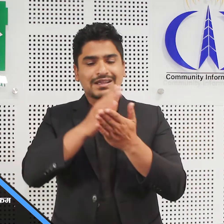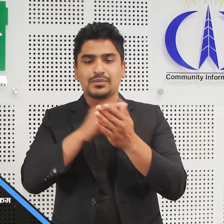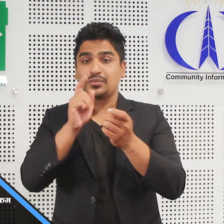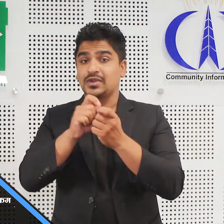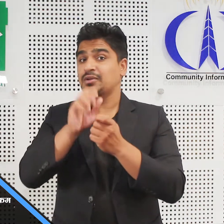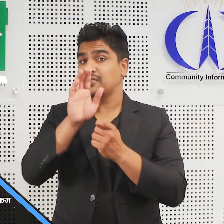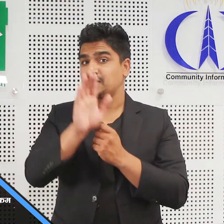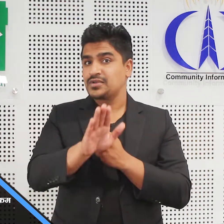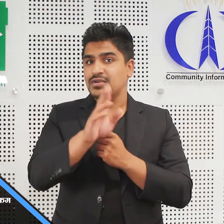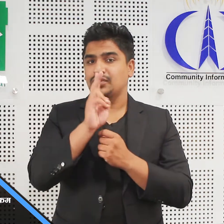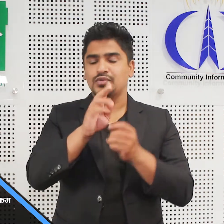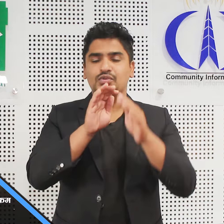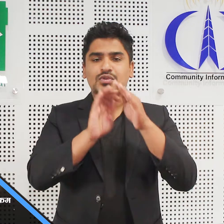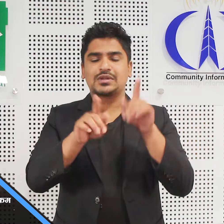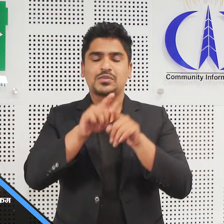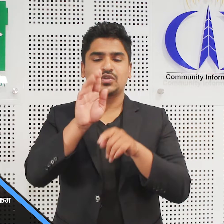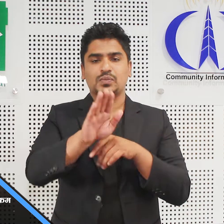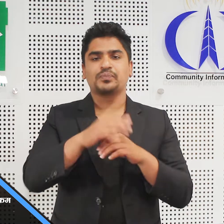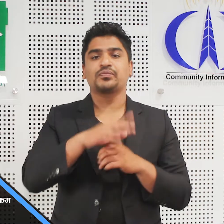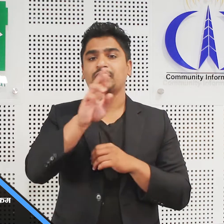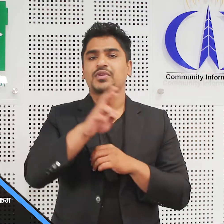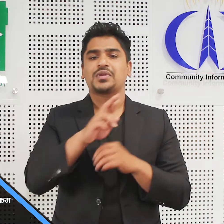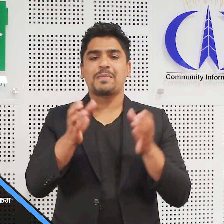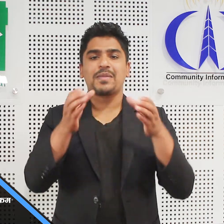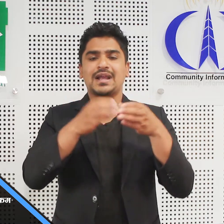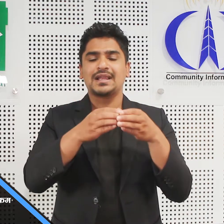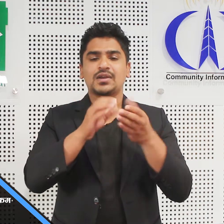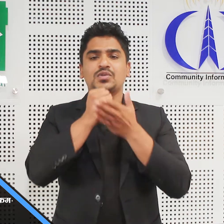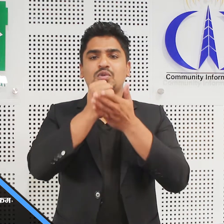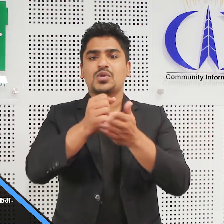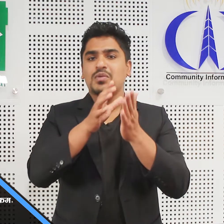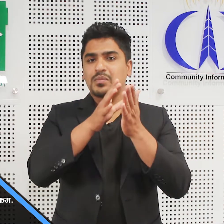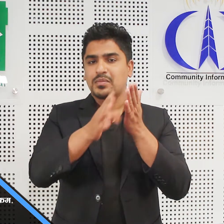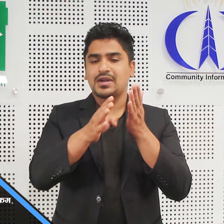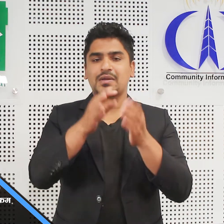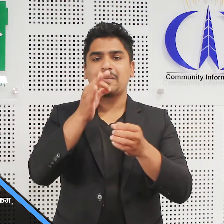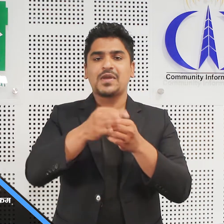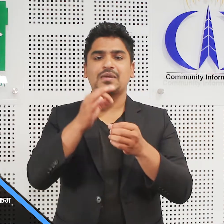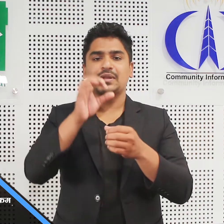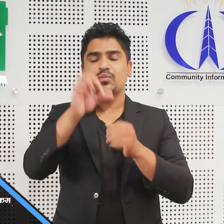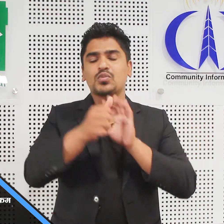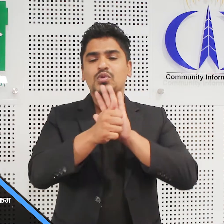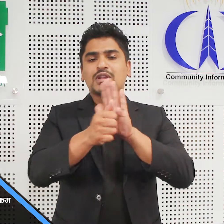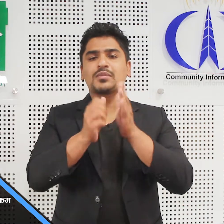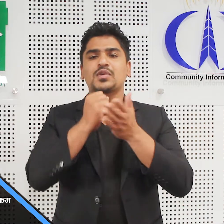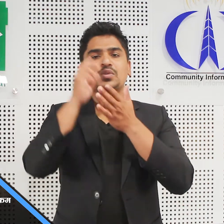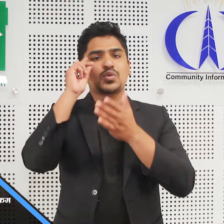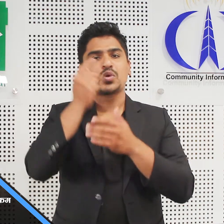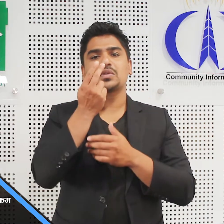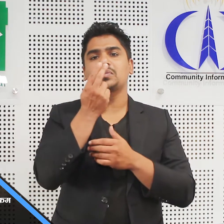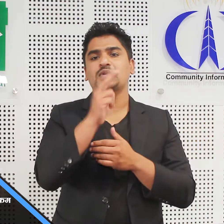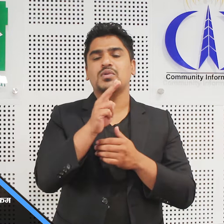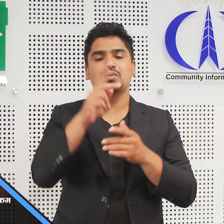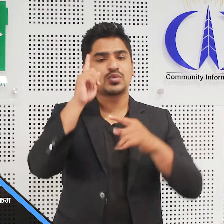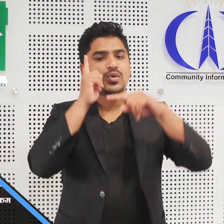र ती सञ्चालनमा पनि रहेका छन्। र पालिकाको सहयोगबाट व्यवसाय पुनरुत्थानमा सहज भएको सकारात्मक